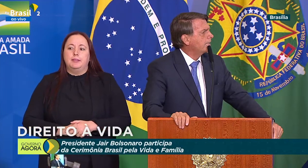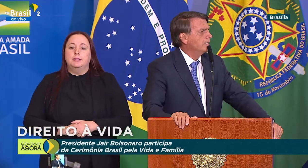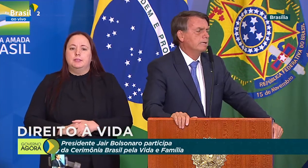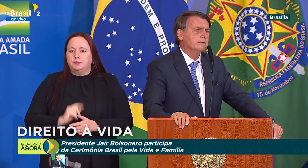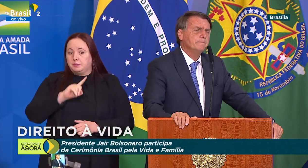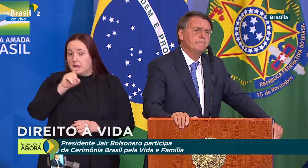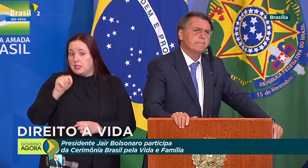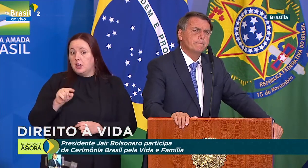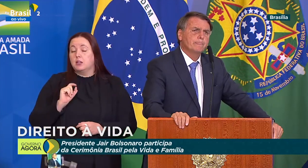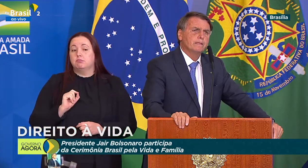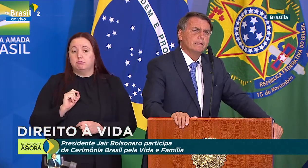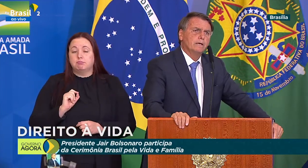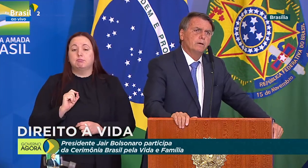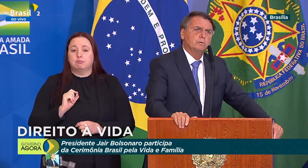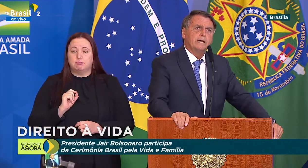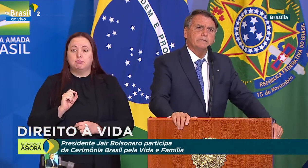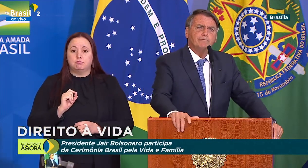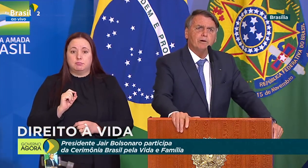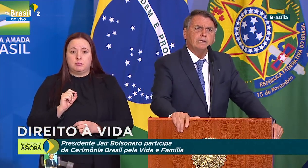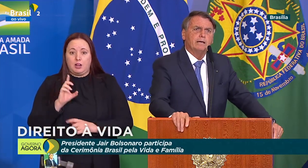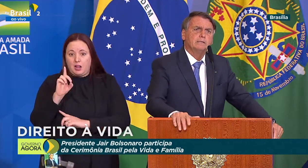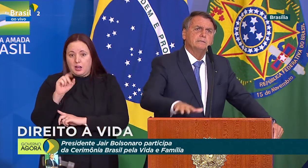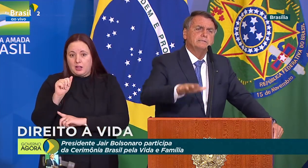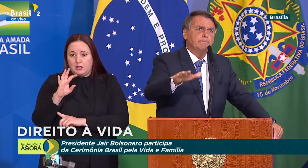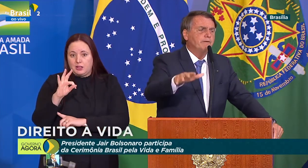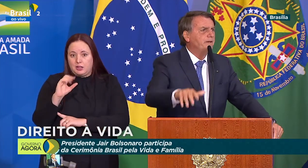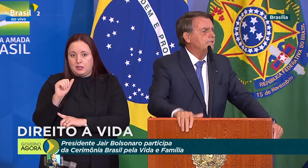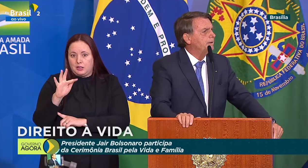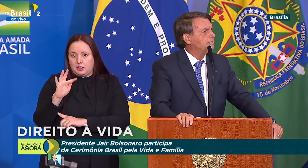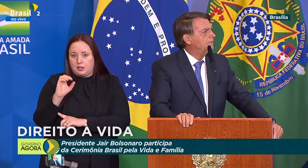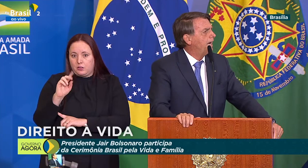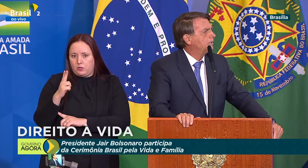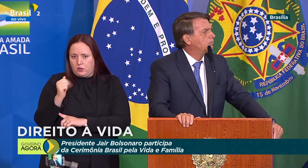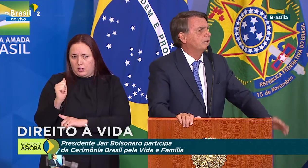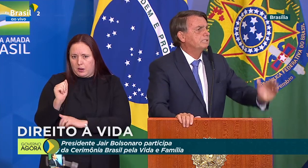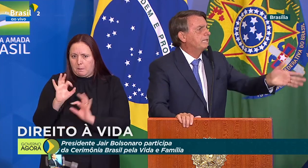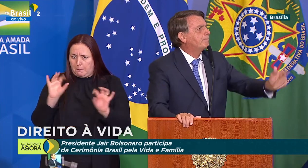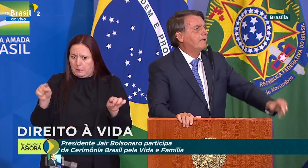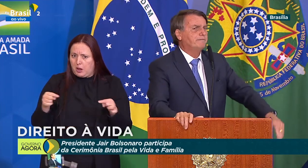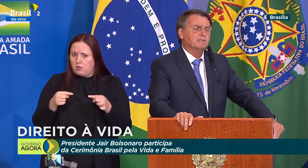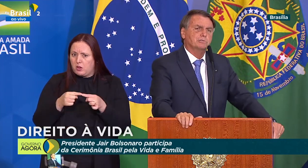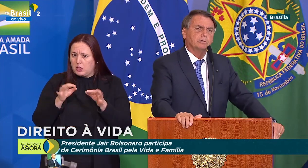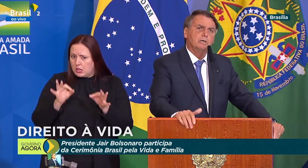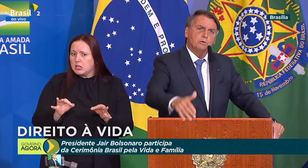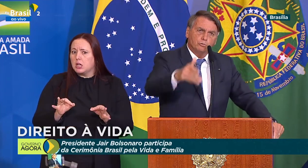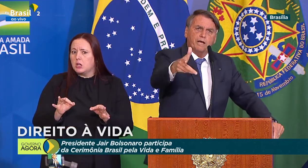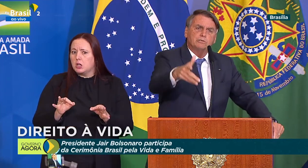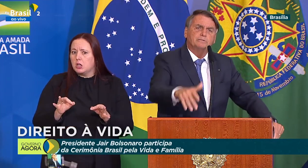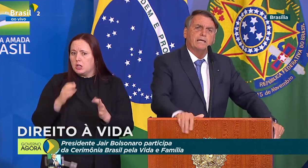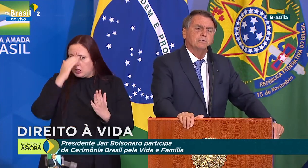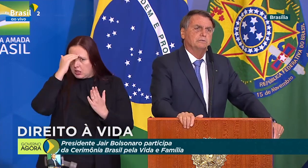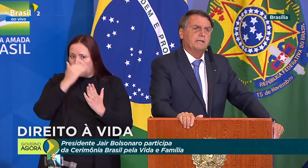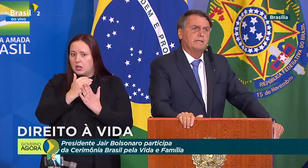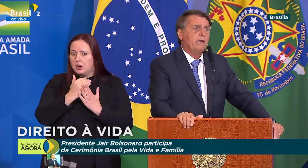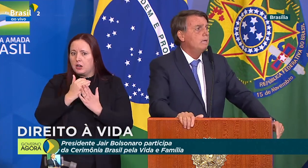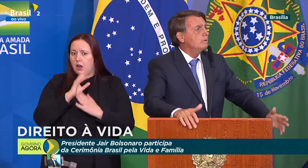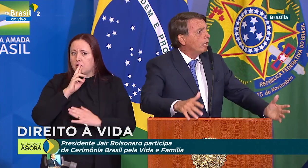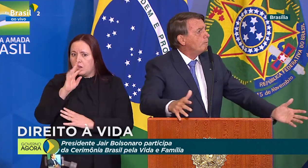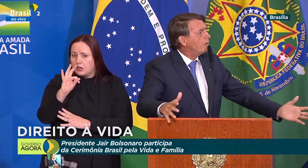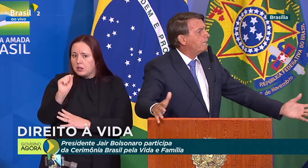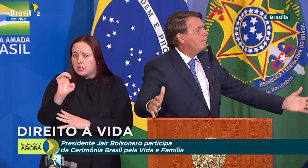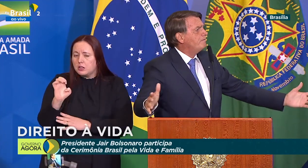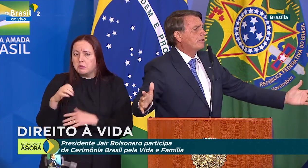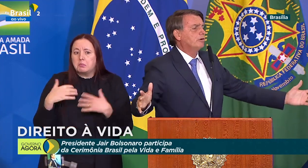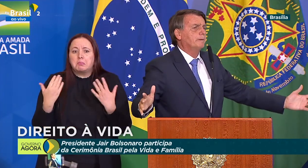vai ser aqui e o Datafolha está perfeitamente alinhado O que que está previsto no resultado no